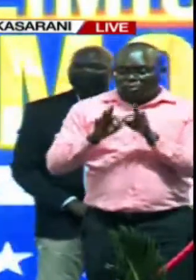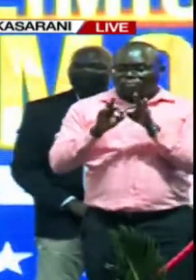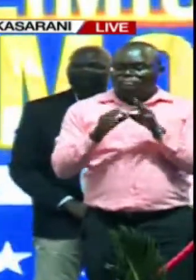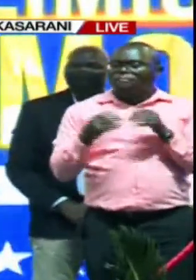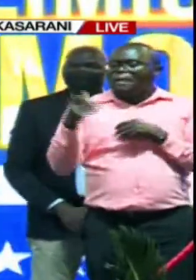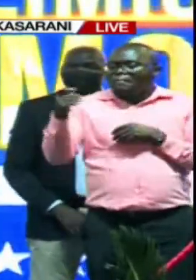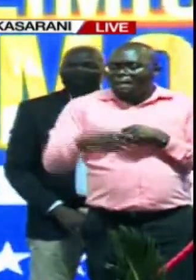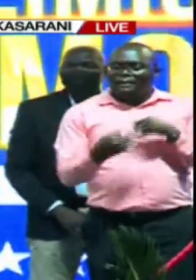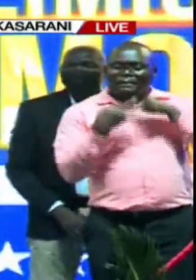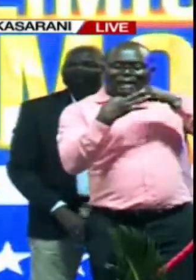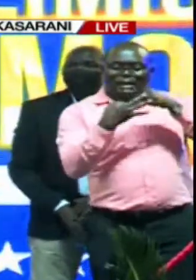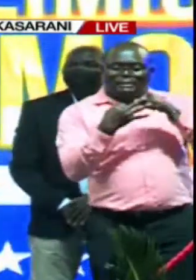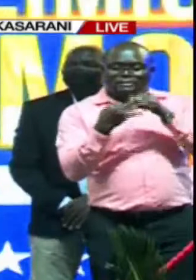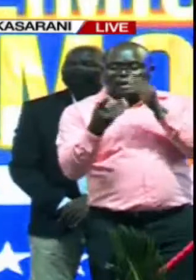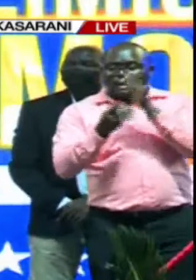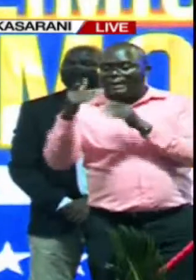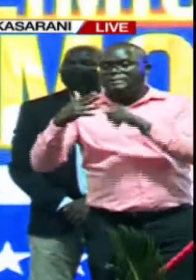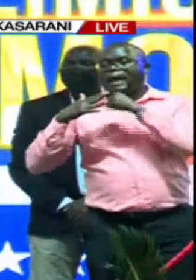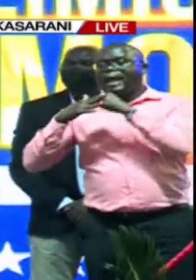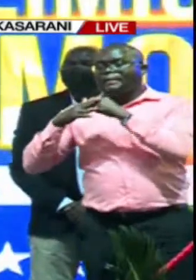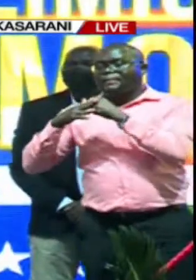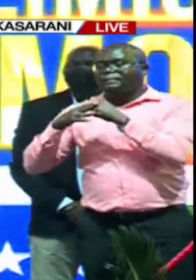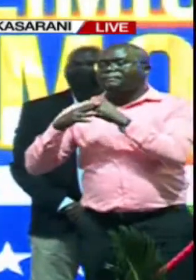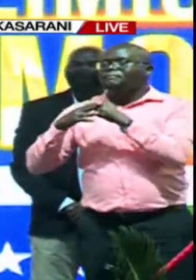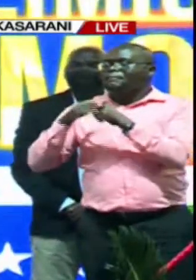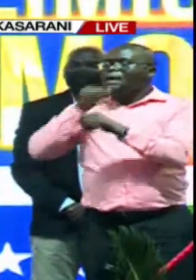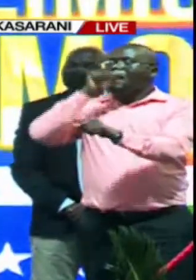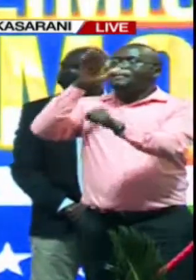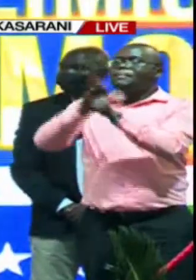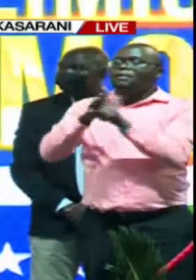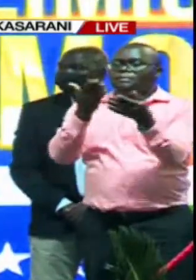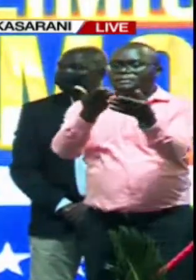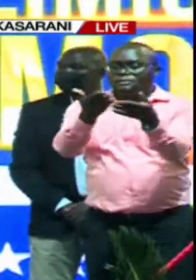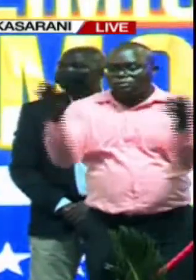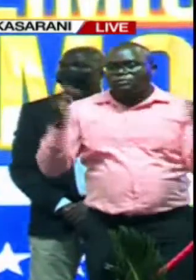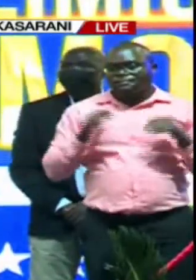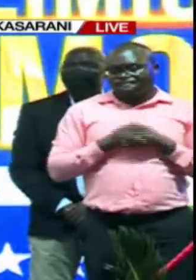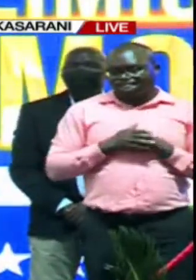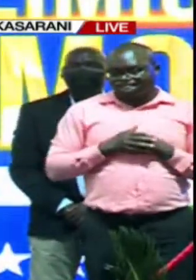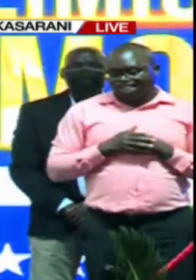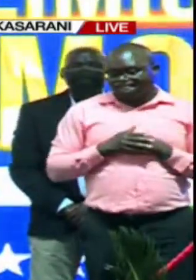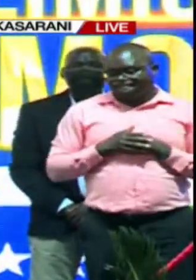9 mwezi wa 8 mimi nataka kuhakikishia